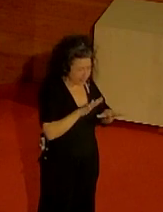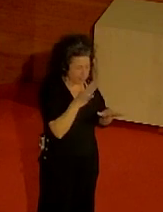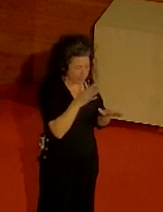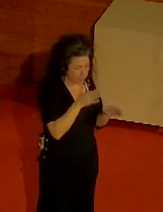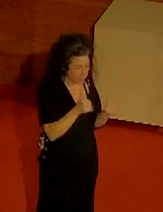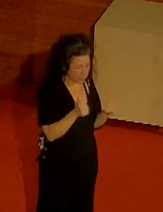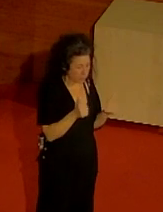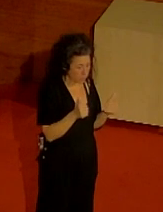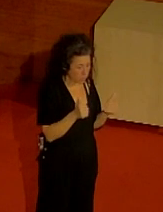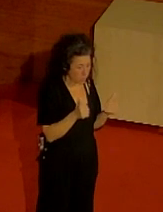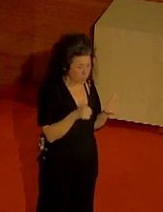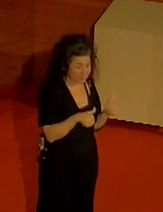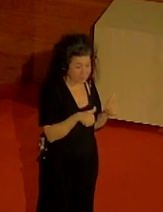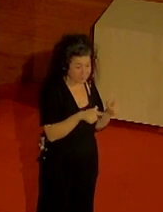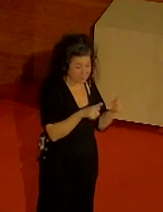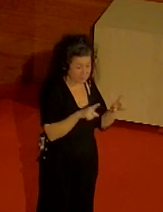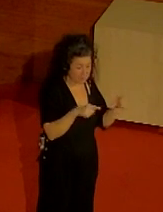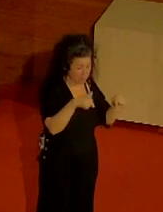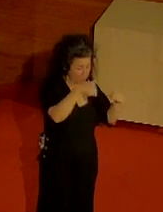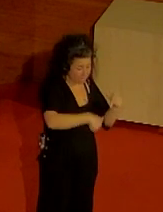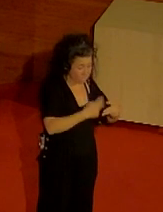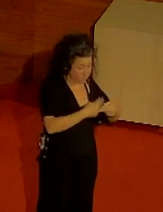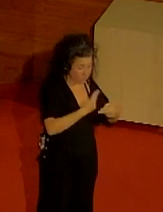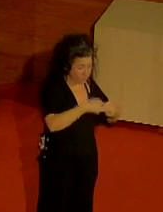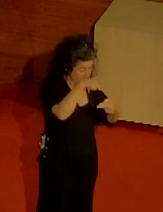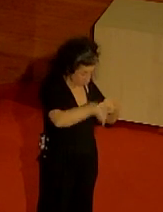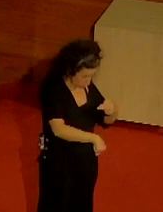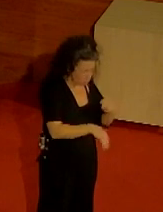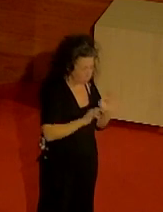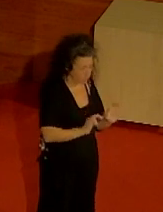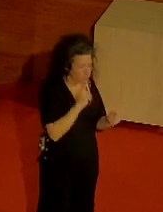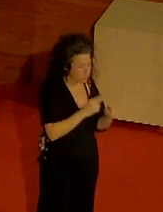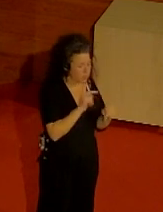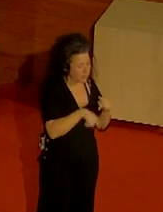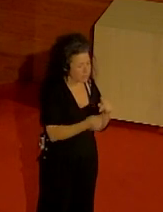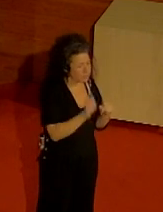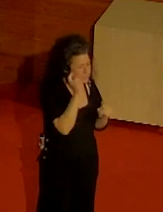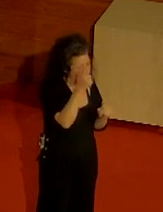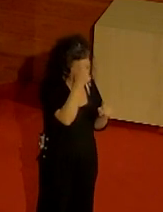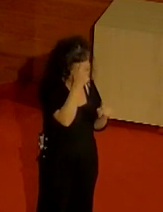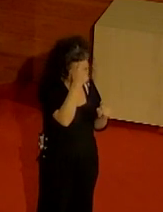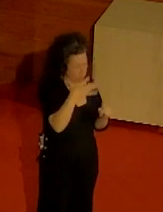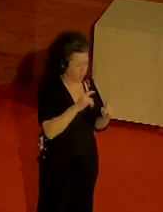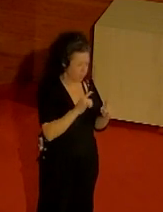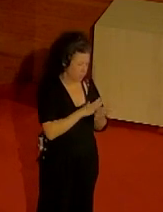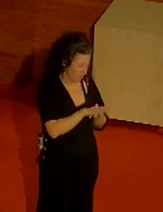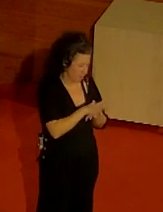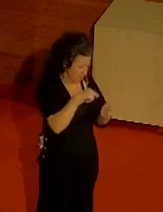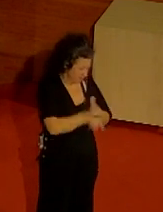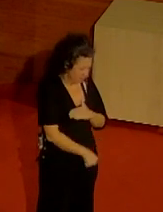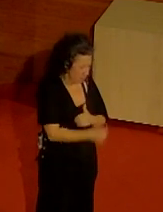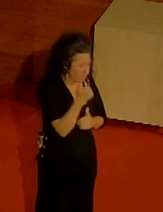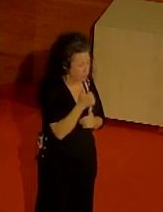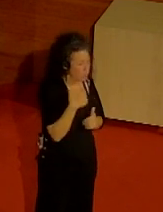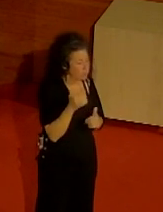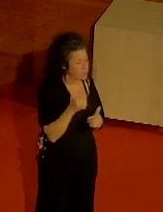estrecho, de lo que se denomina la frontera sur. Luego problematizaremos este concepto, si queréis. Pero hubo más llegadas